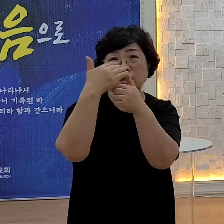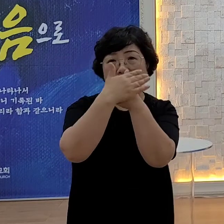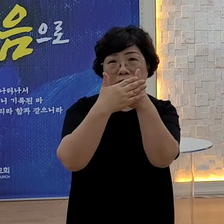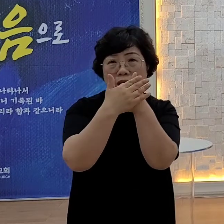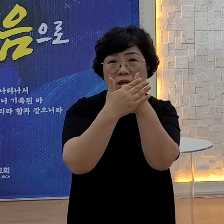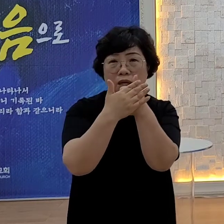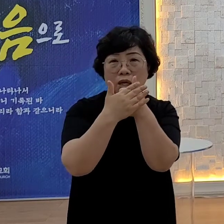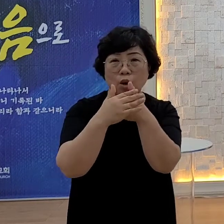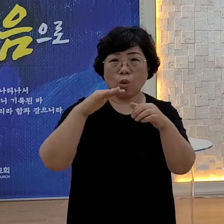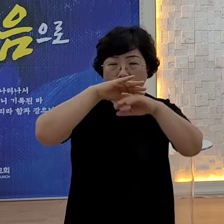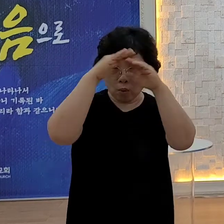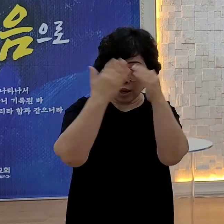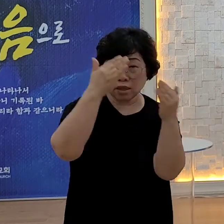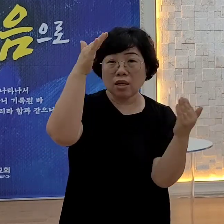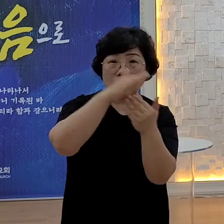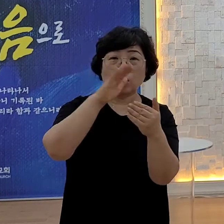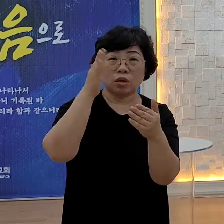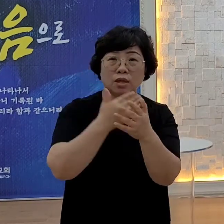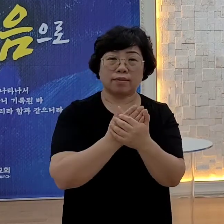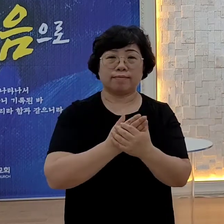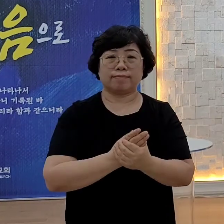하나님의 은혜로 완성된다.